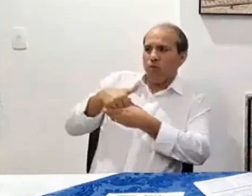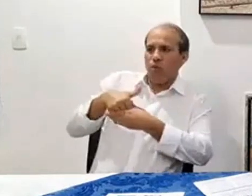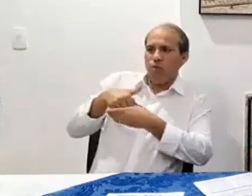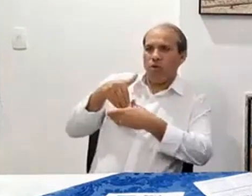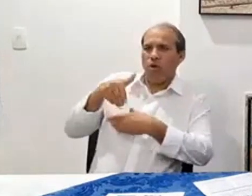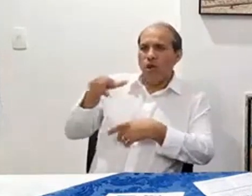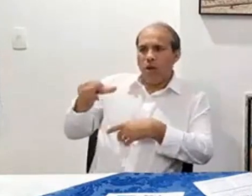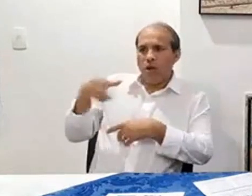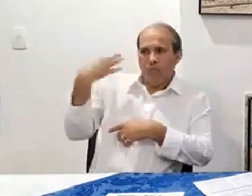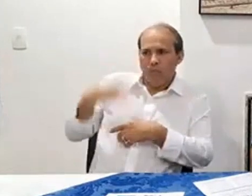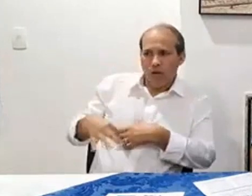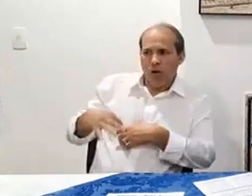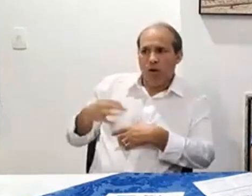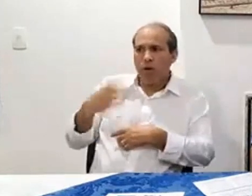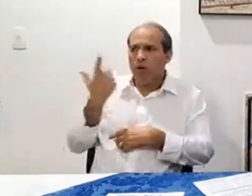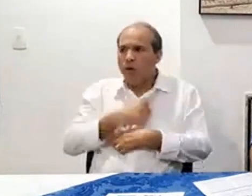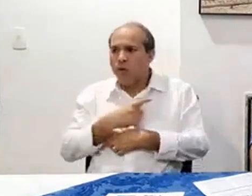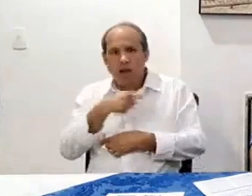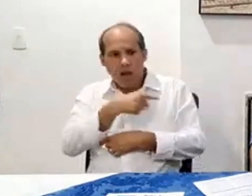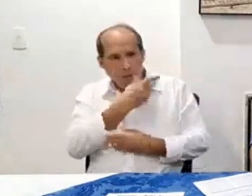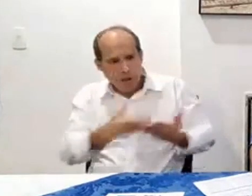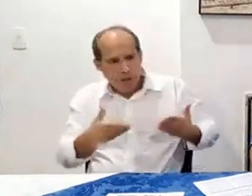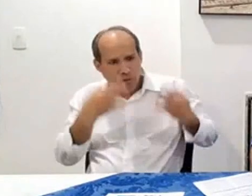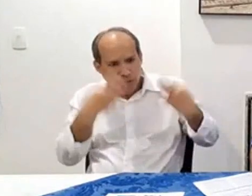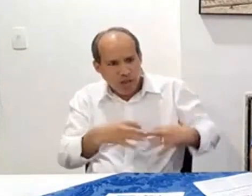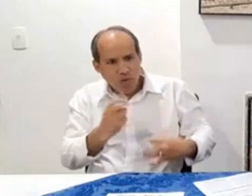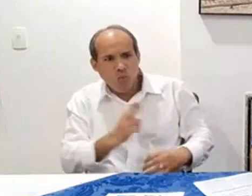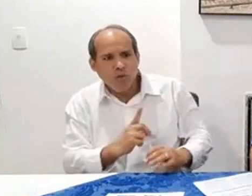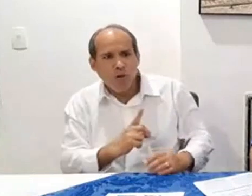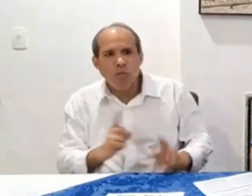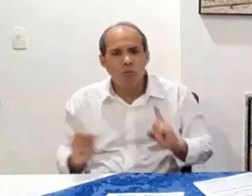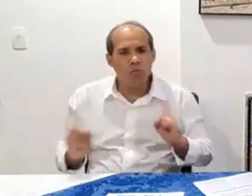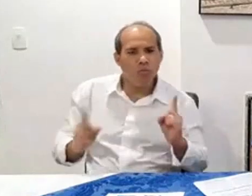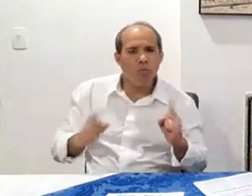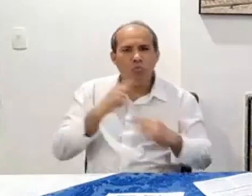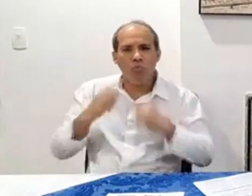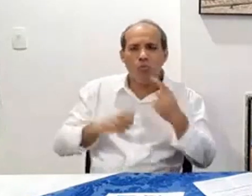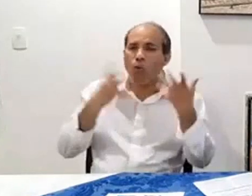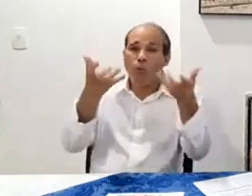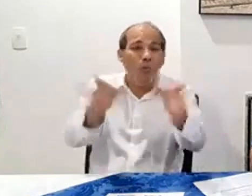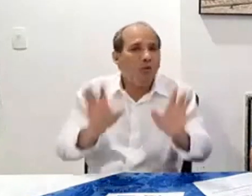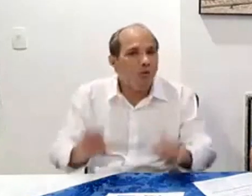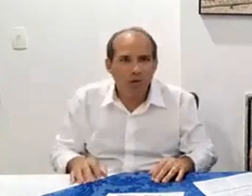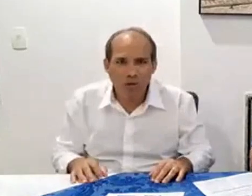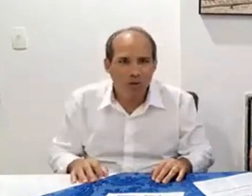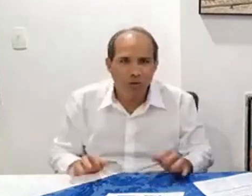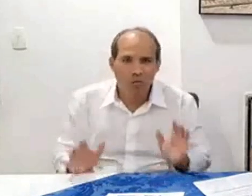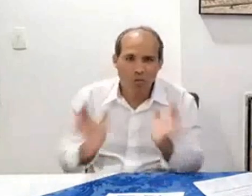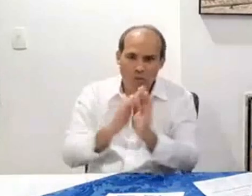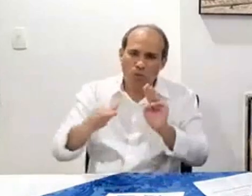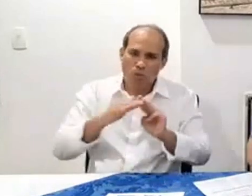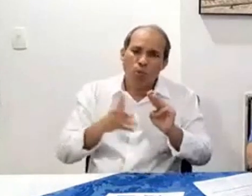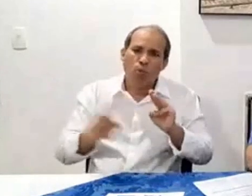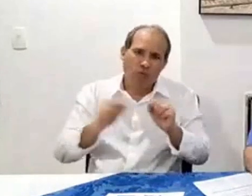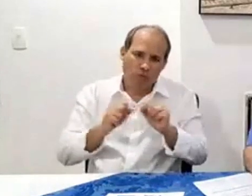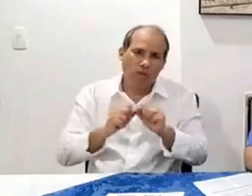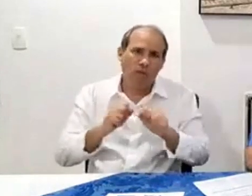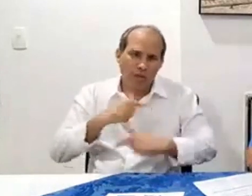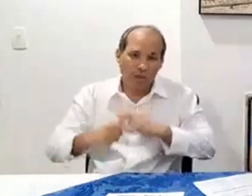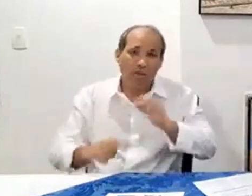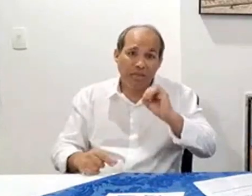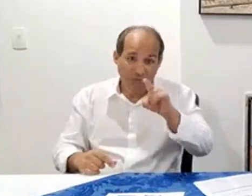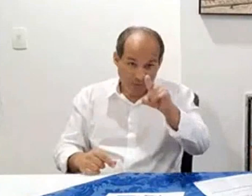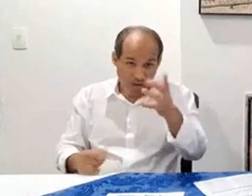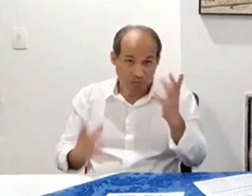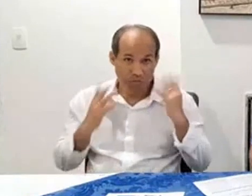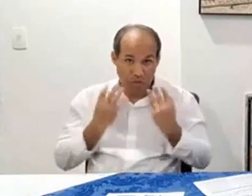candidato ganhou mesmo ou não, né? Ou se o que perdeu ou não. Então, as Forças Armadas vão continuar fazendo o trabalho, a não ser que o ministro revogue a